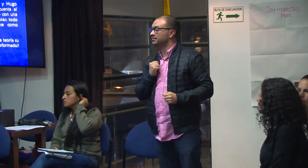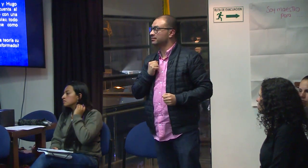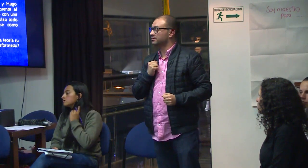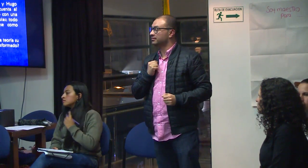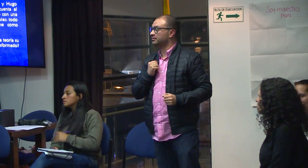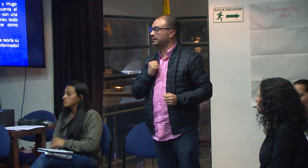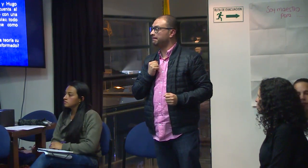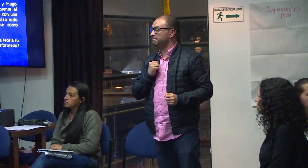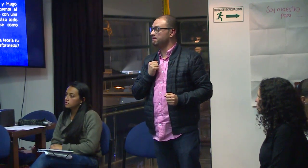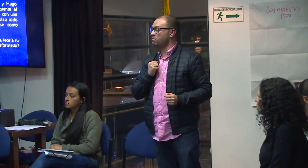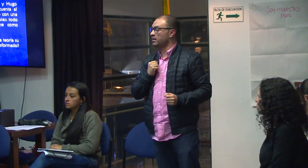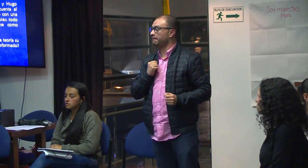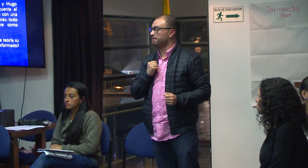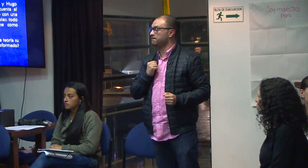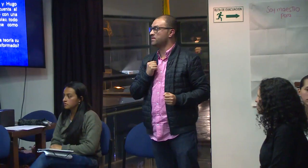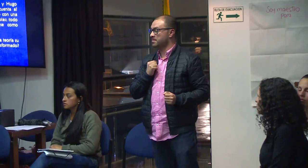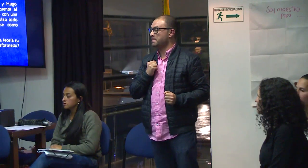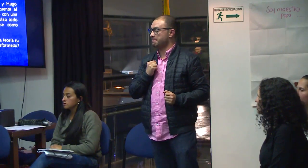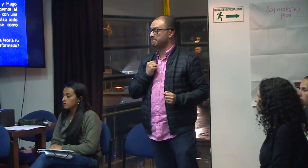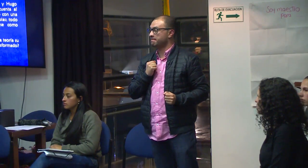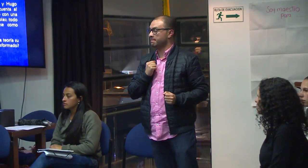olvidar. ¿Sí?